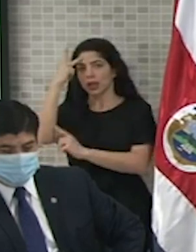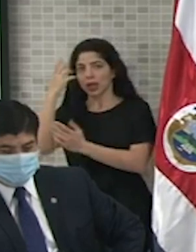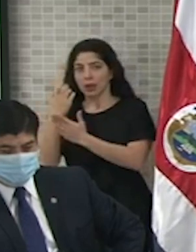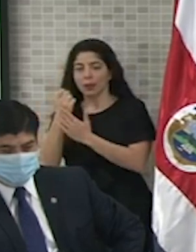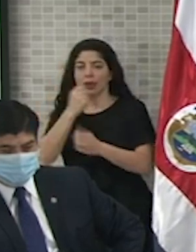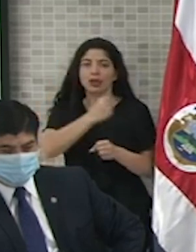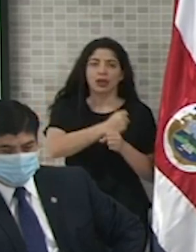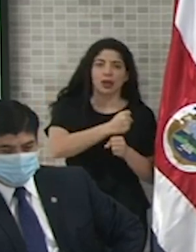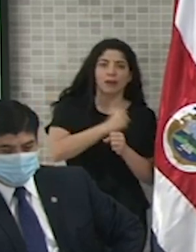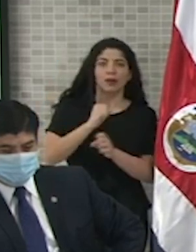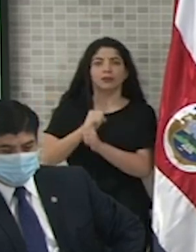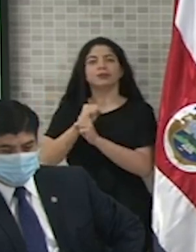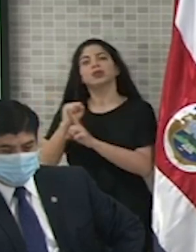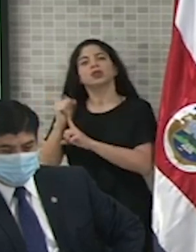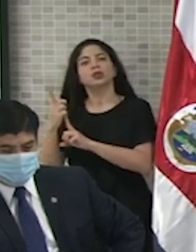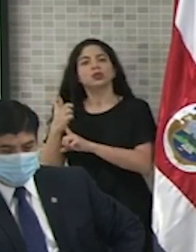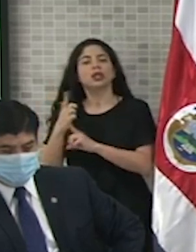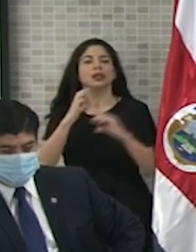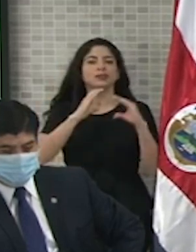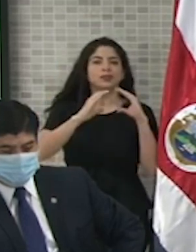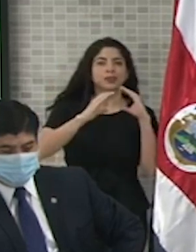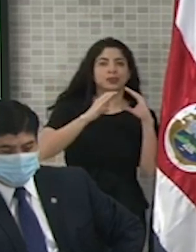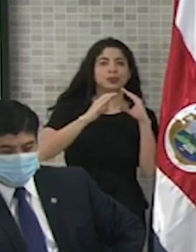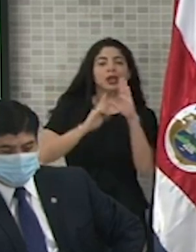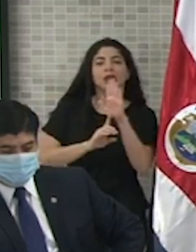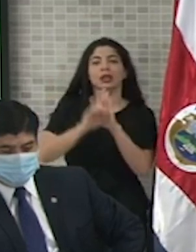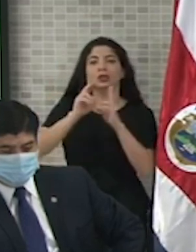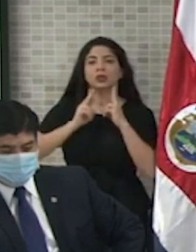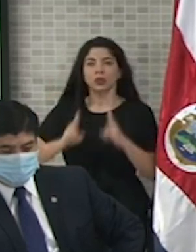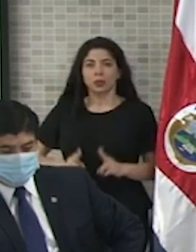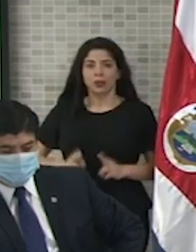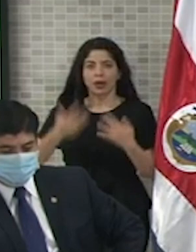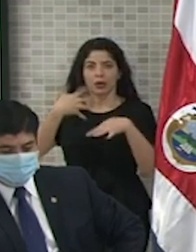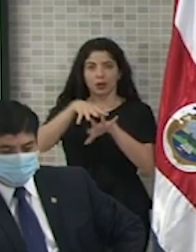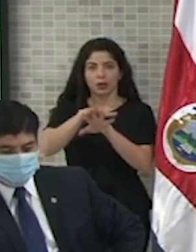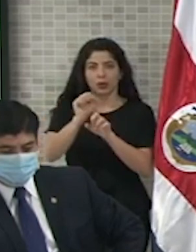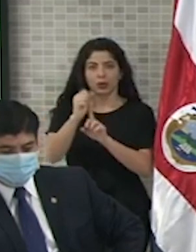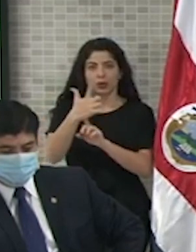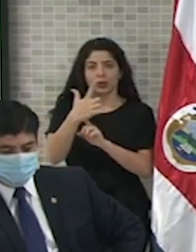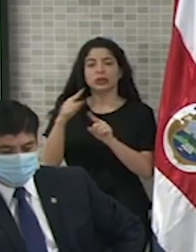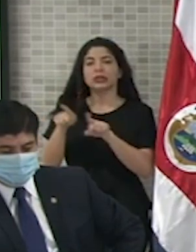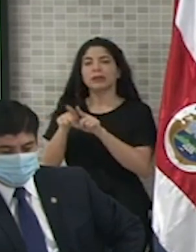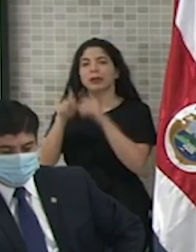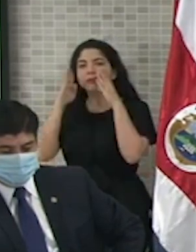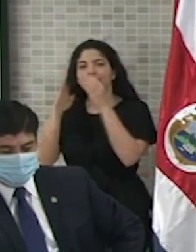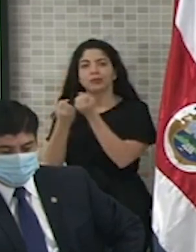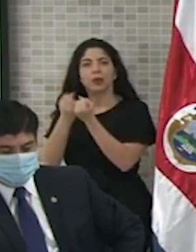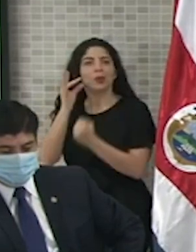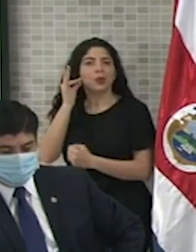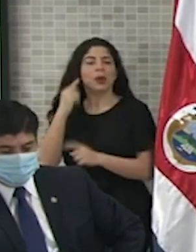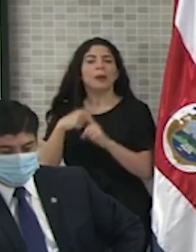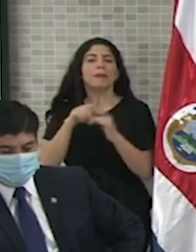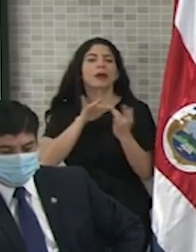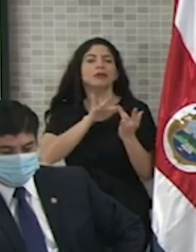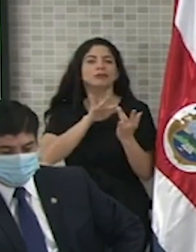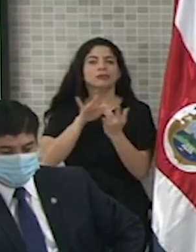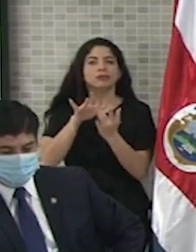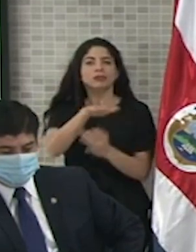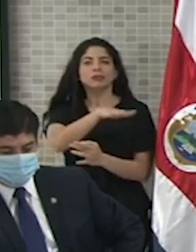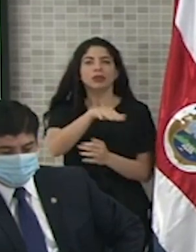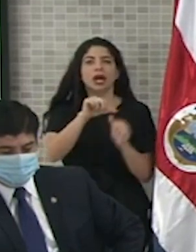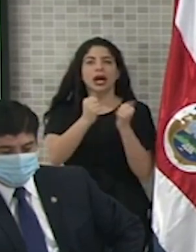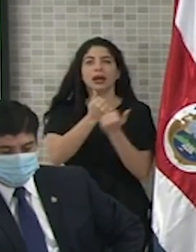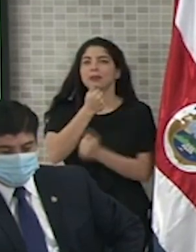Trabajo y Seguridad Social, Comunicación, Desarrollo Humano e Inclusión Social, Condición de la Mujer y Enlace con el Sector